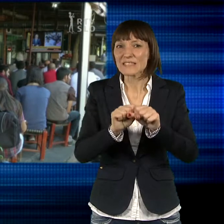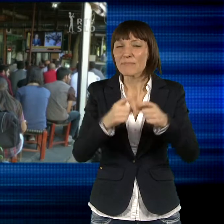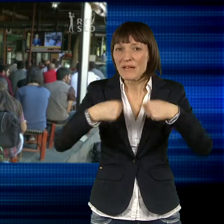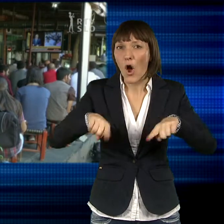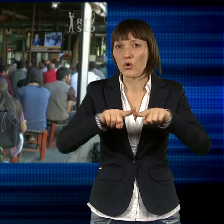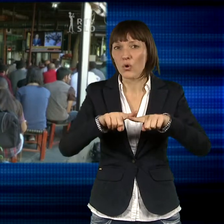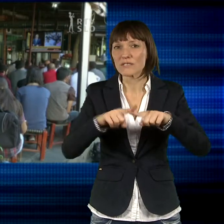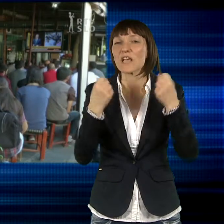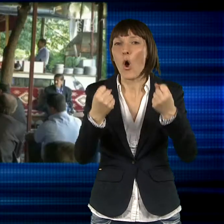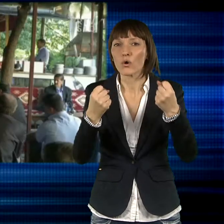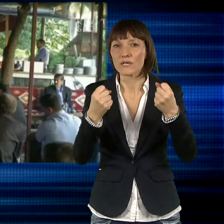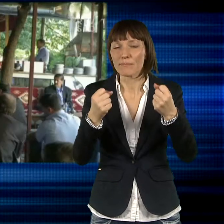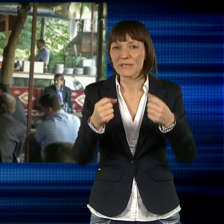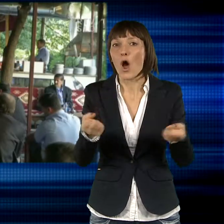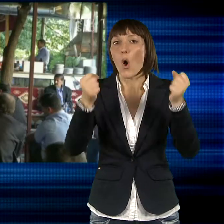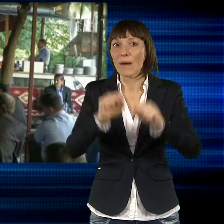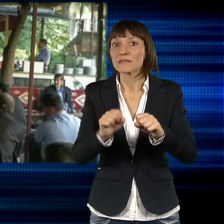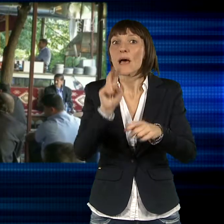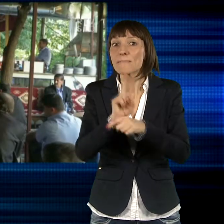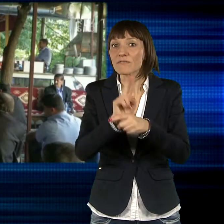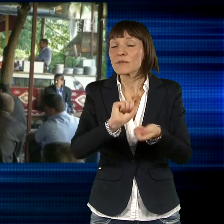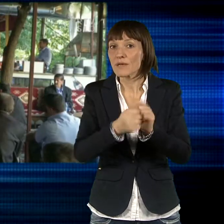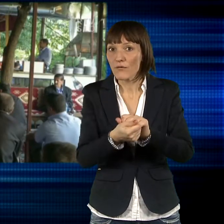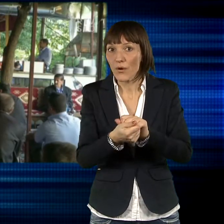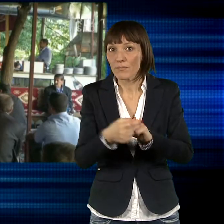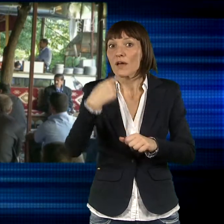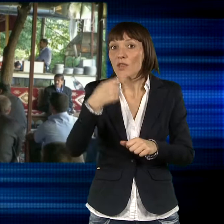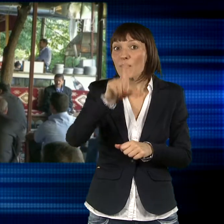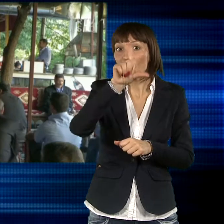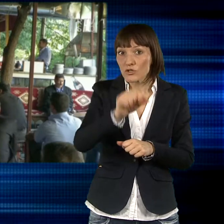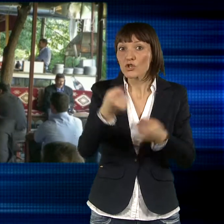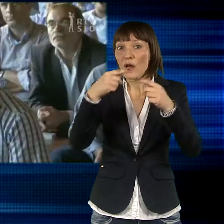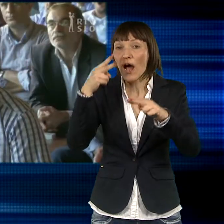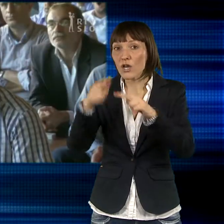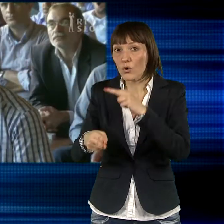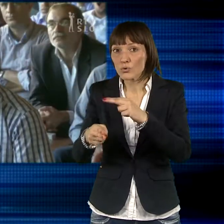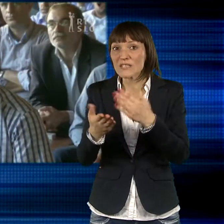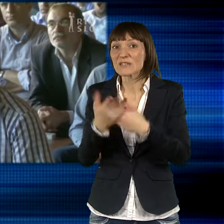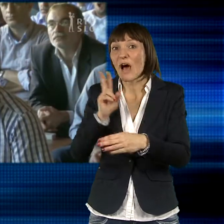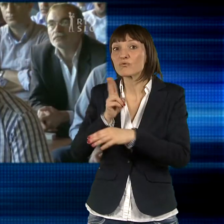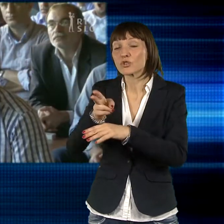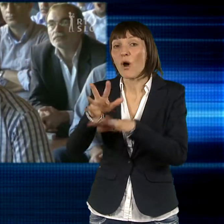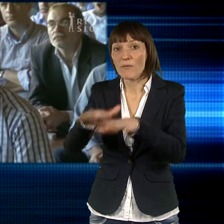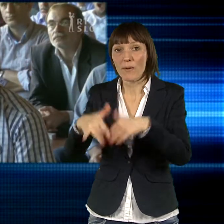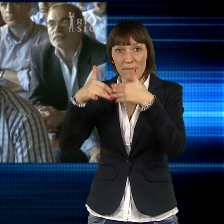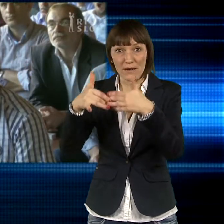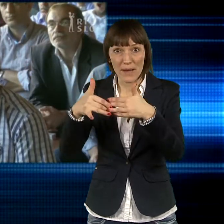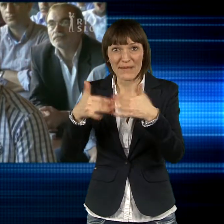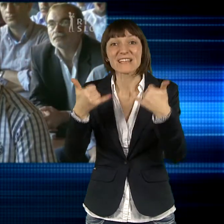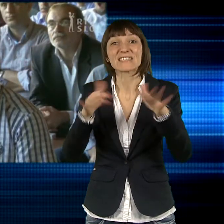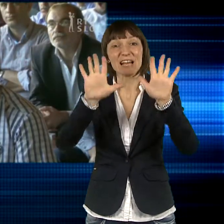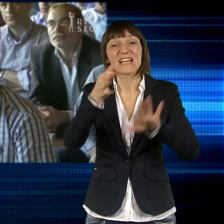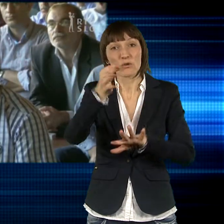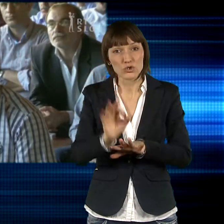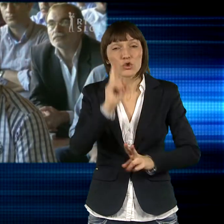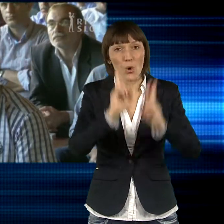zaradi nestabilne okolice okrepiti oblast s previdnimi reformami. Napovedal je znižanje ali celo ukinitev praga za vstop v parlament, ki zdaj